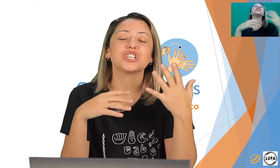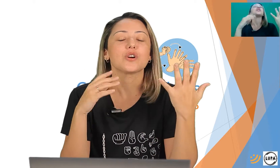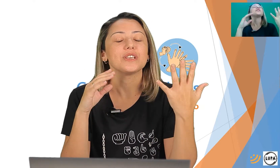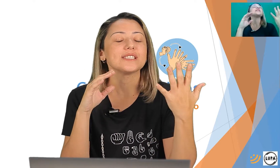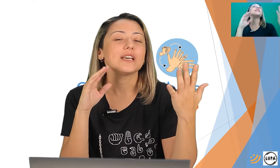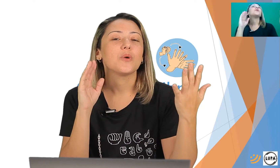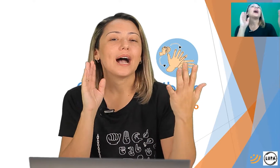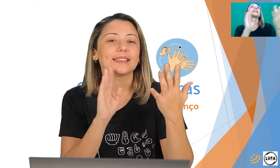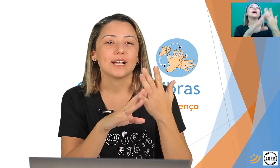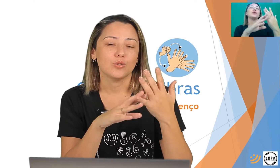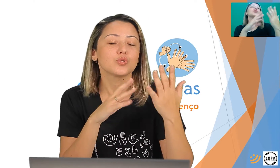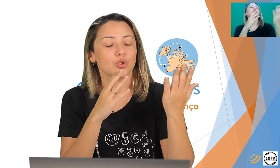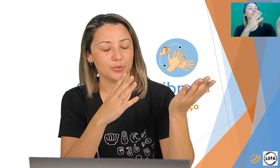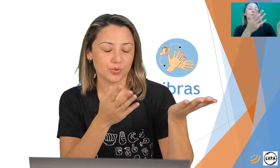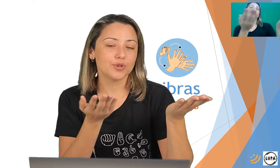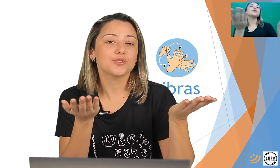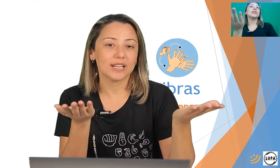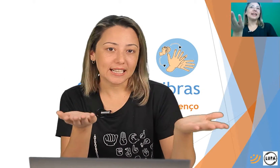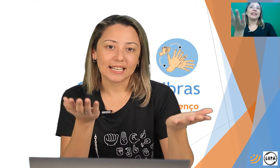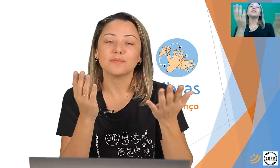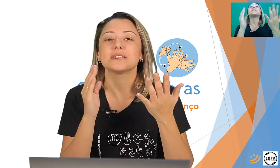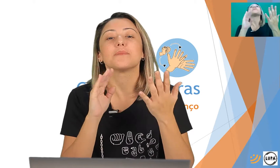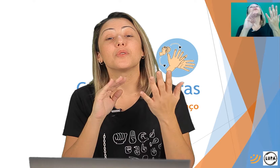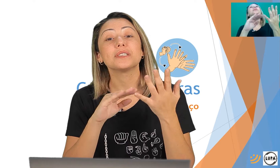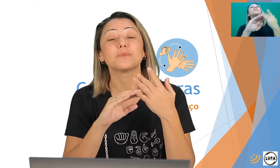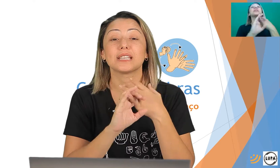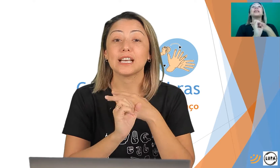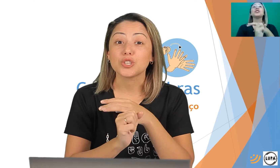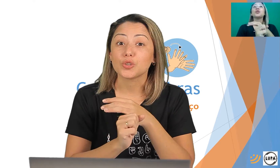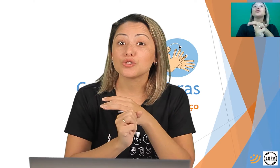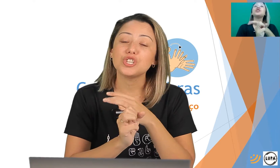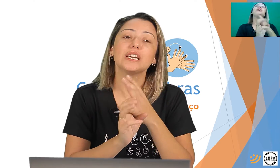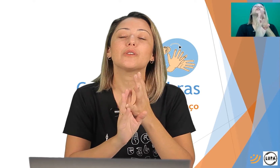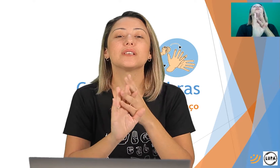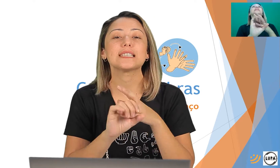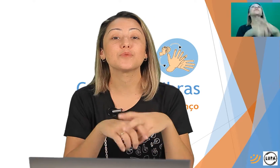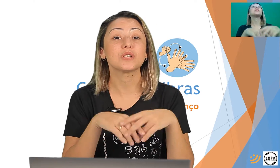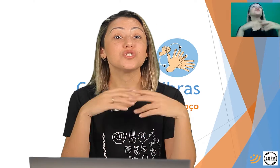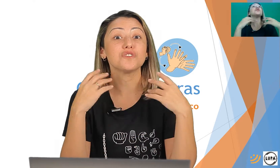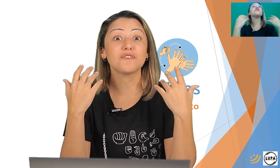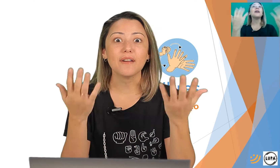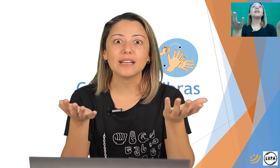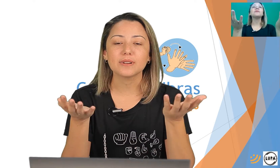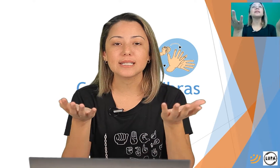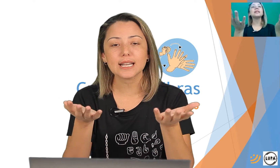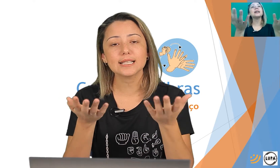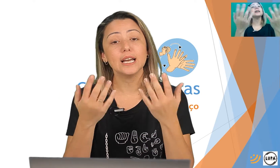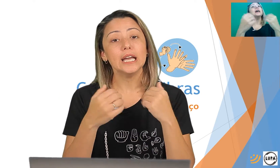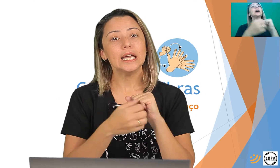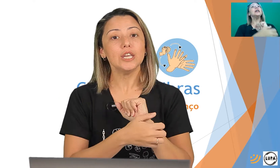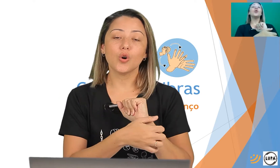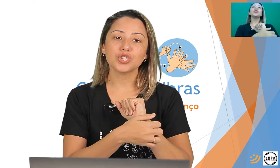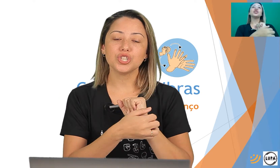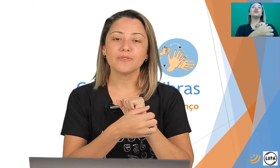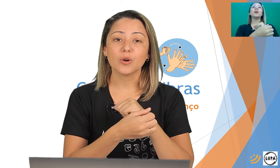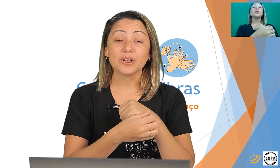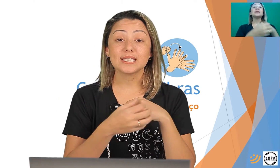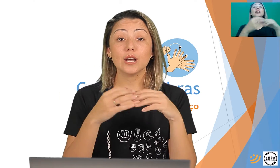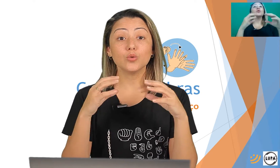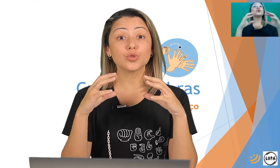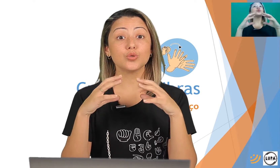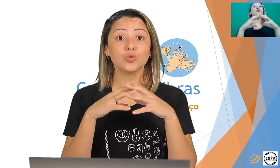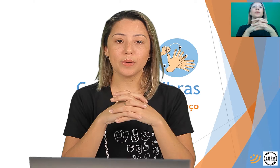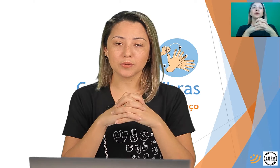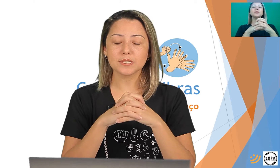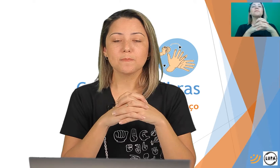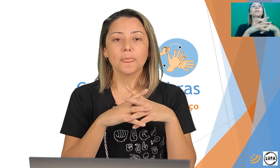a gente já conheceu sobre o curso, né? Claro, mas também conhecemos a datilologia, conhecemos de onde veio a língua de sinais e hoje a gente vai